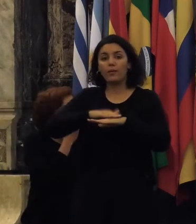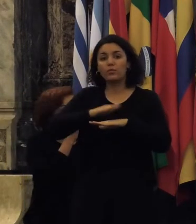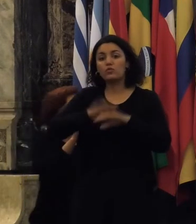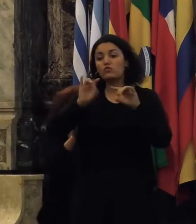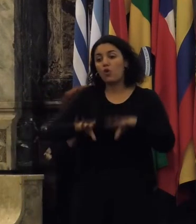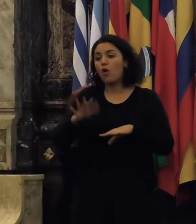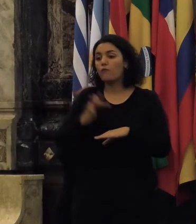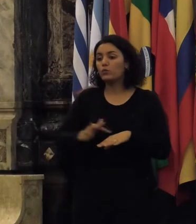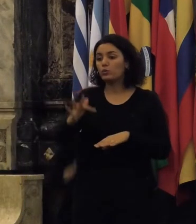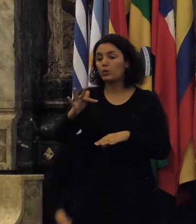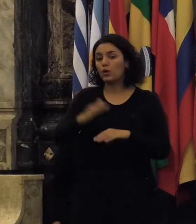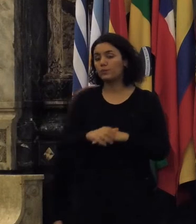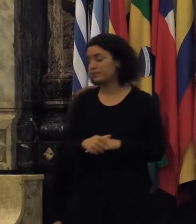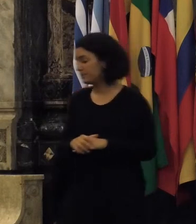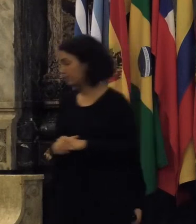futuro